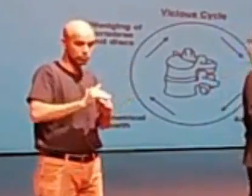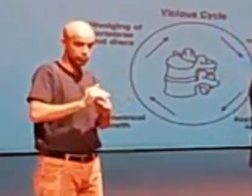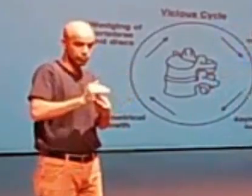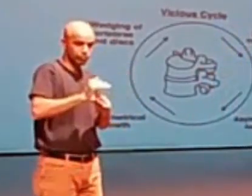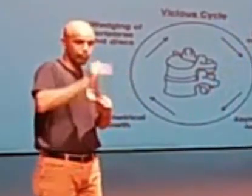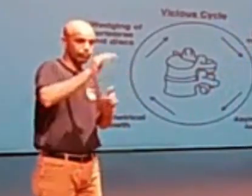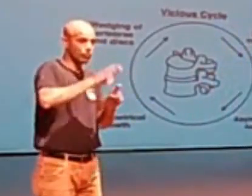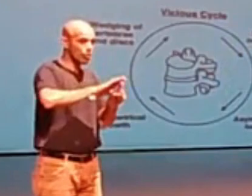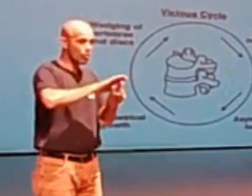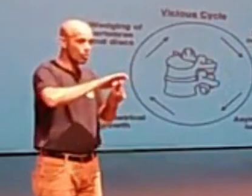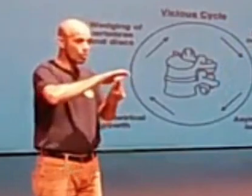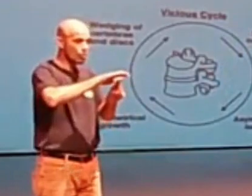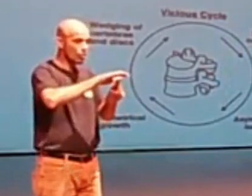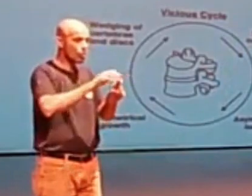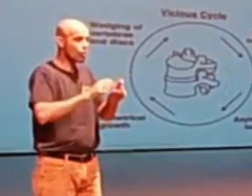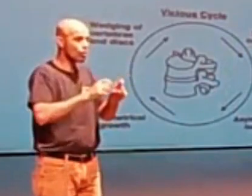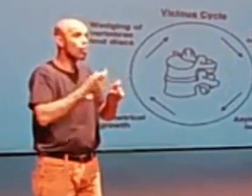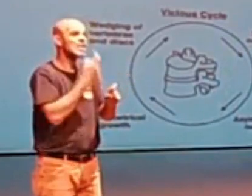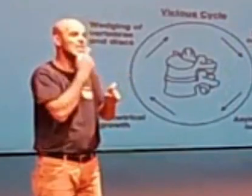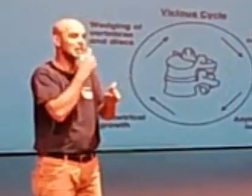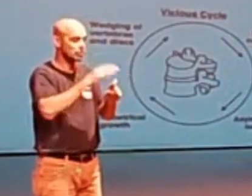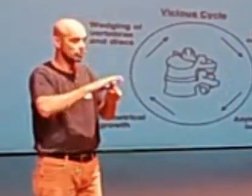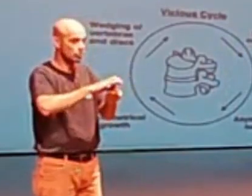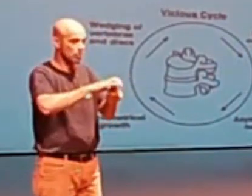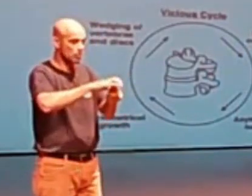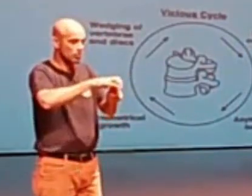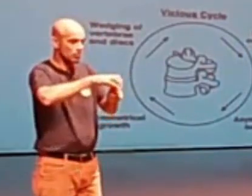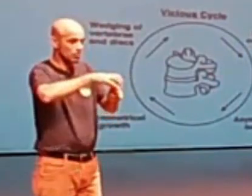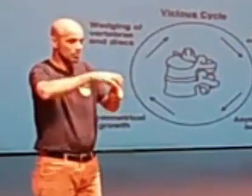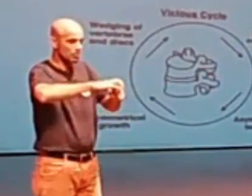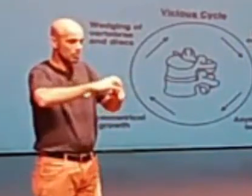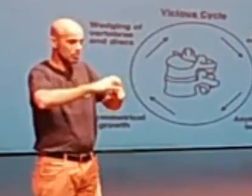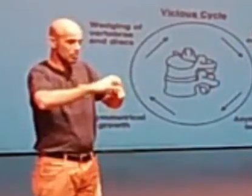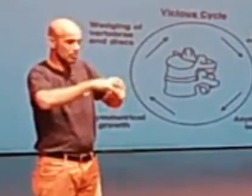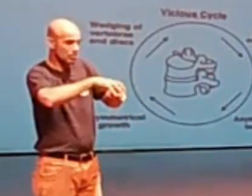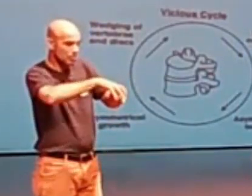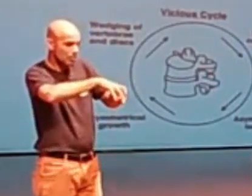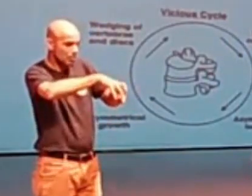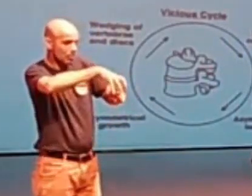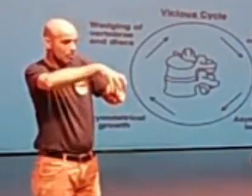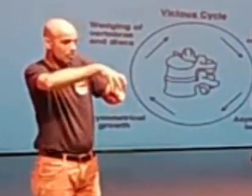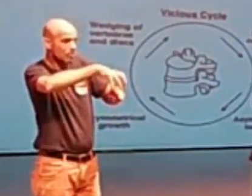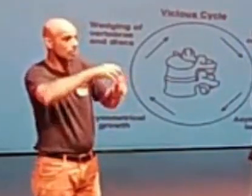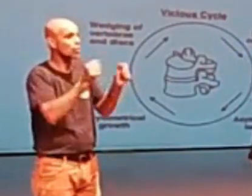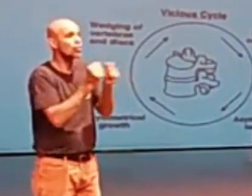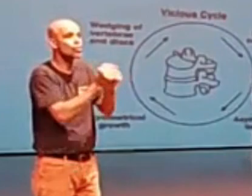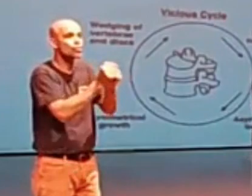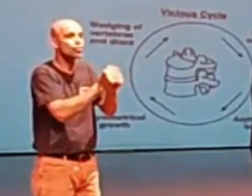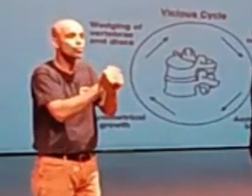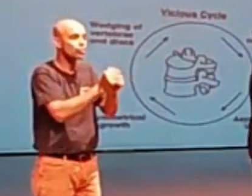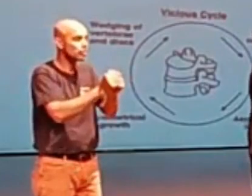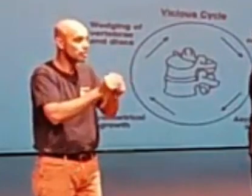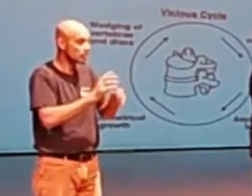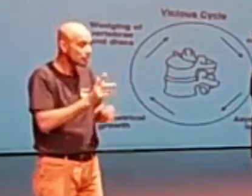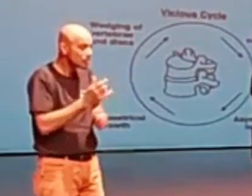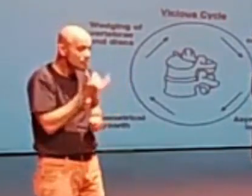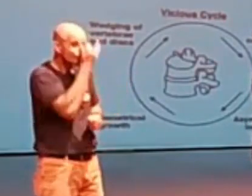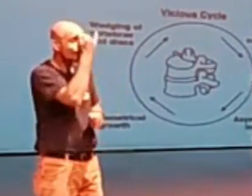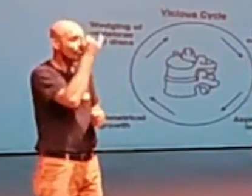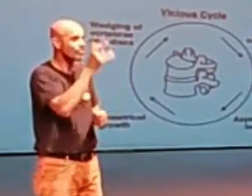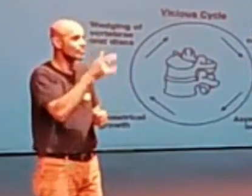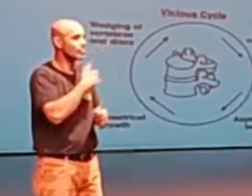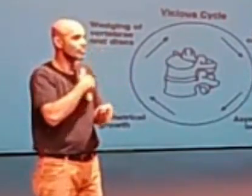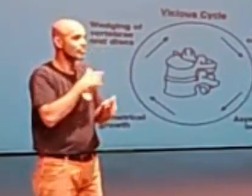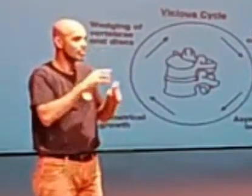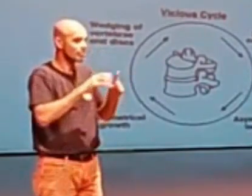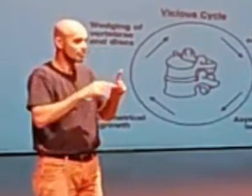também assimétrico. Esse osso era pequeno, ele está crescendo junto com a criança, junto com o adolescente, e isso causa um acunhamento, ou seja,